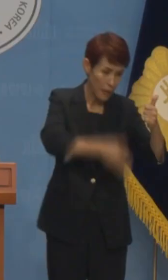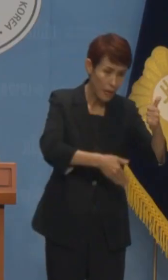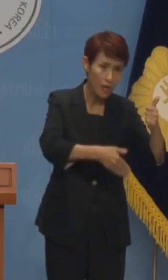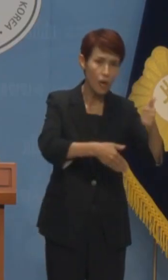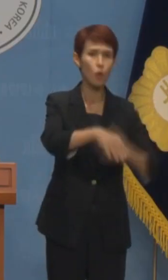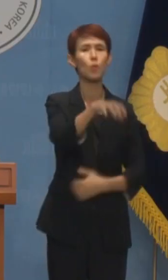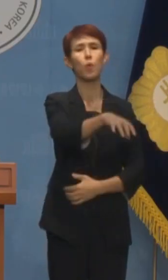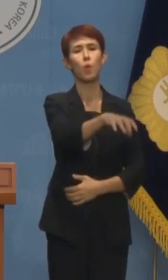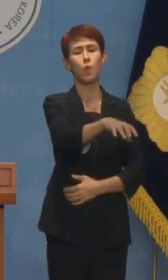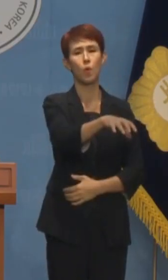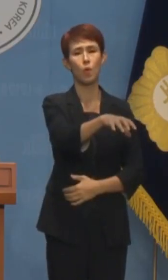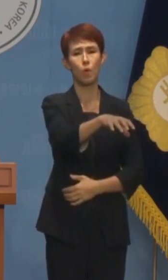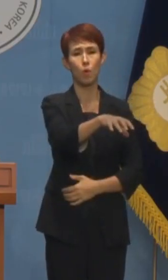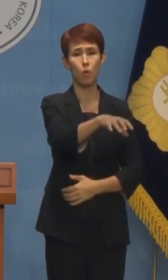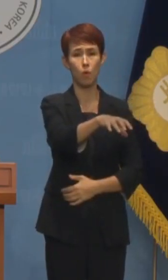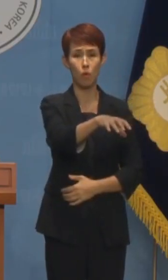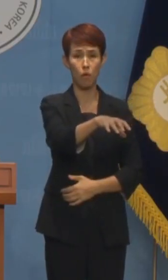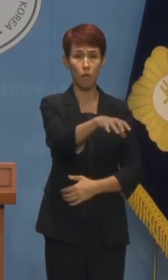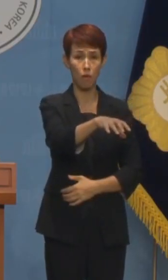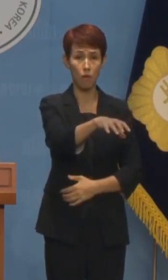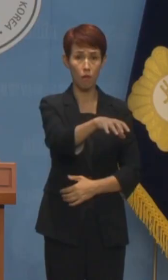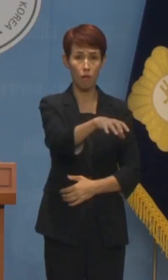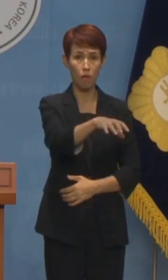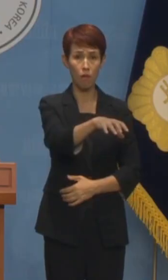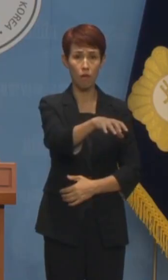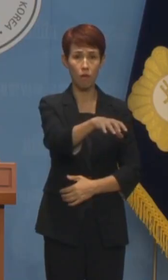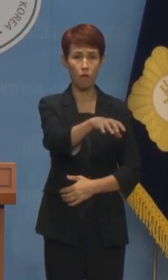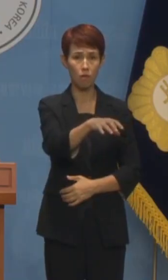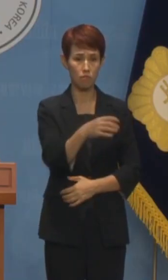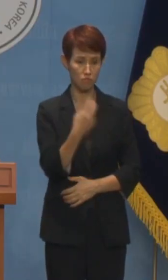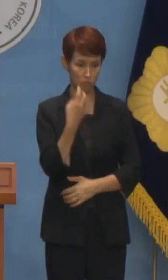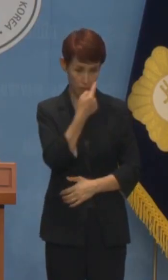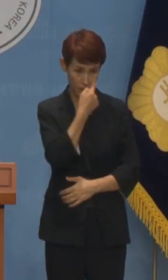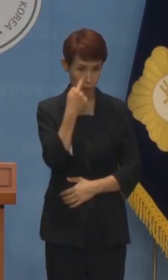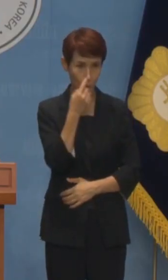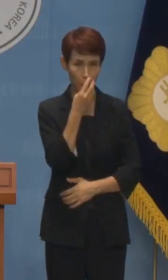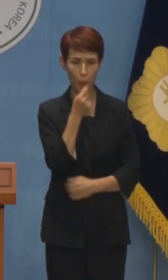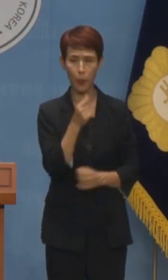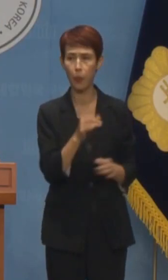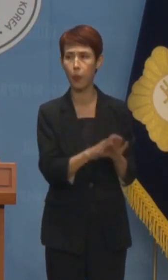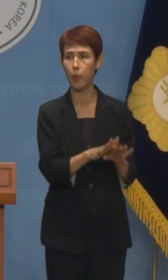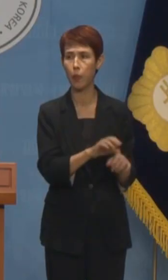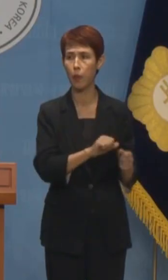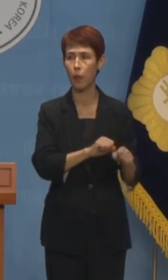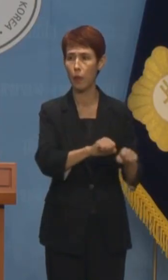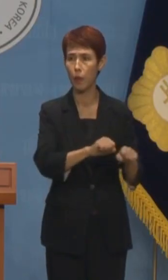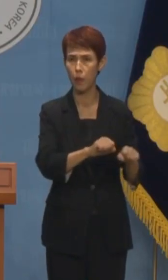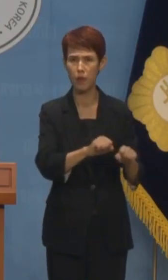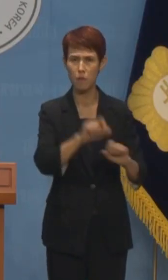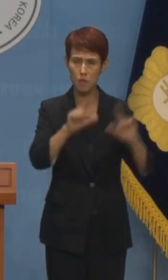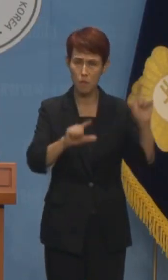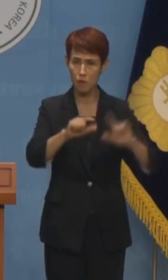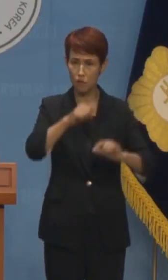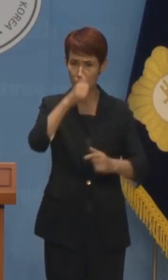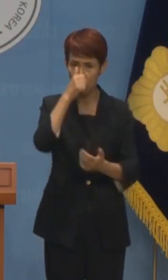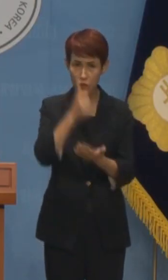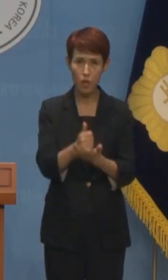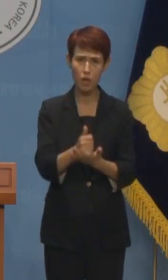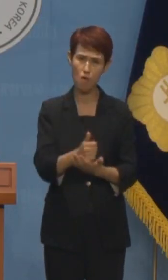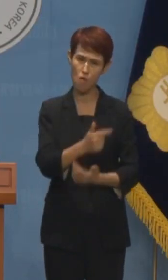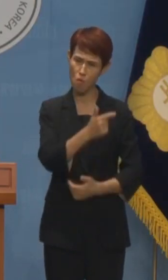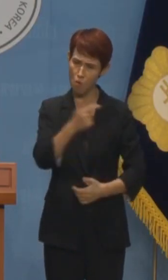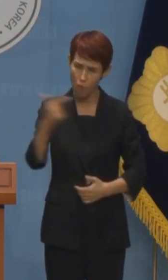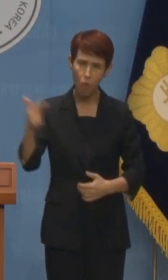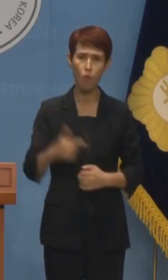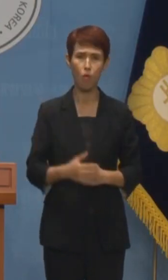한 전대미문의 범행의 현장 증거를 인멸하는 행위에 대한 엄벌은